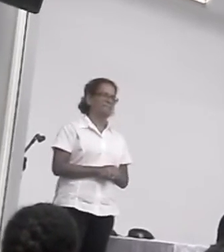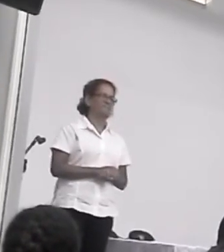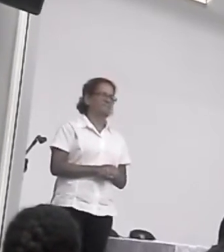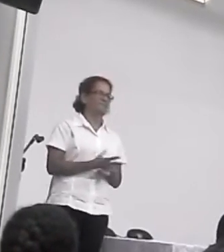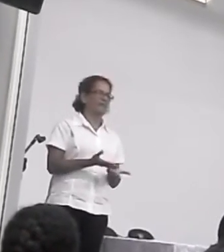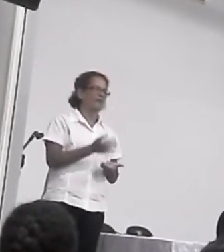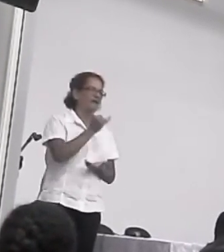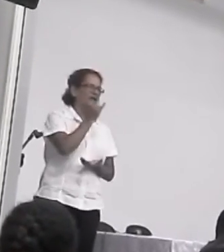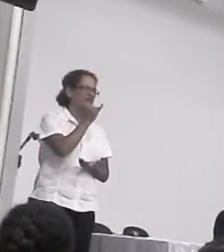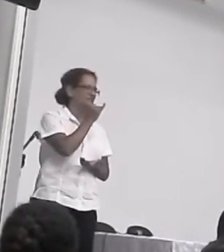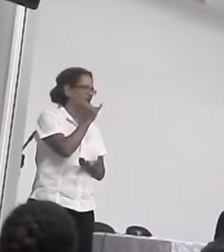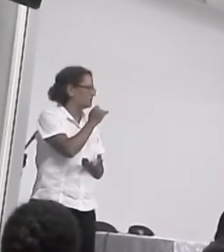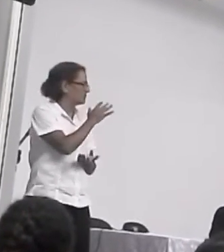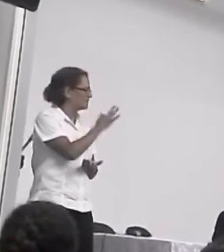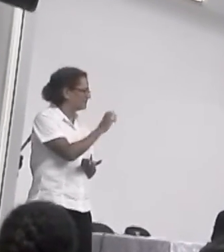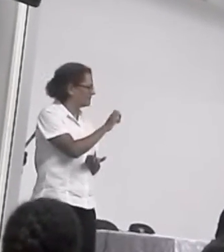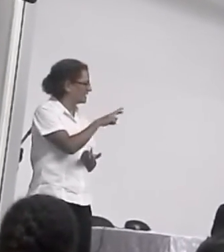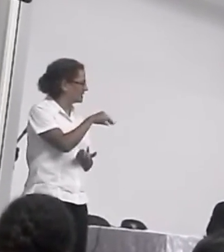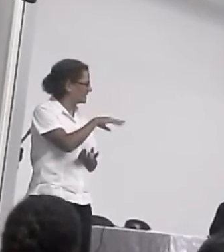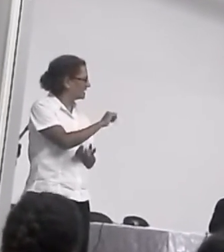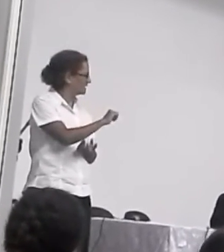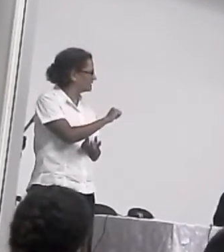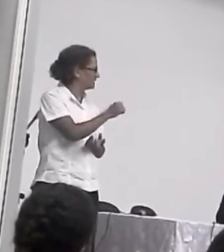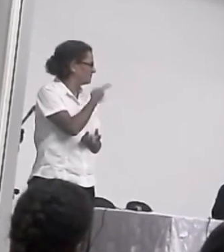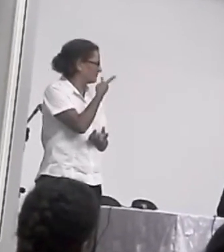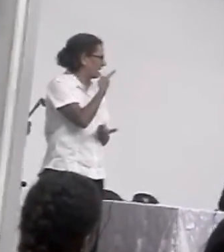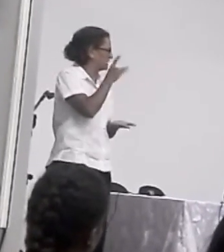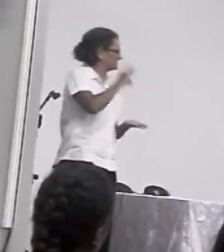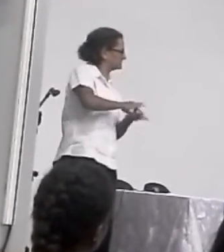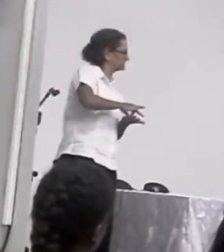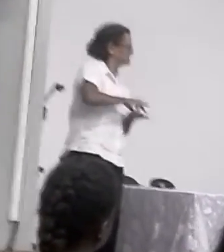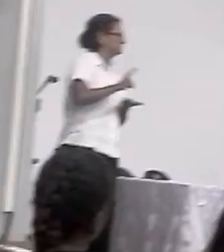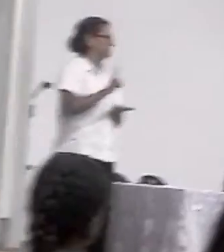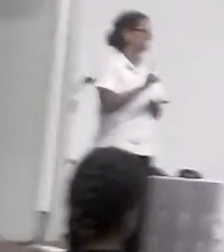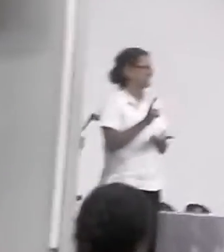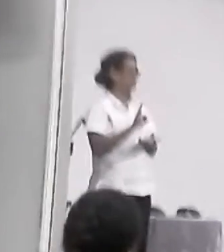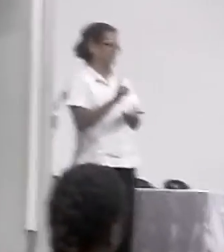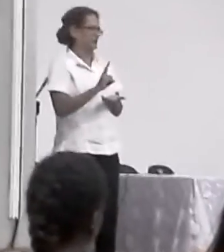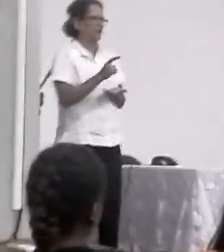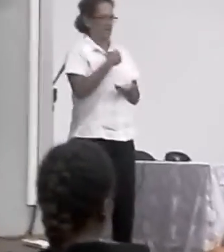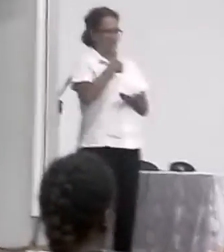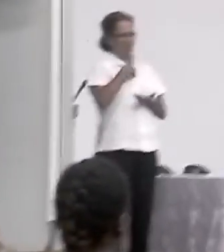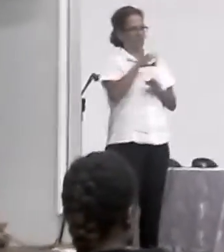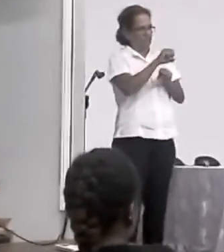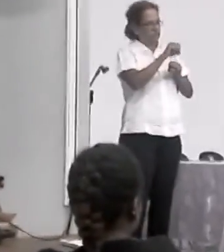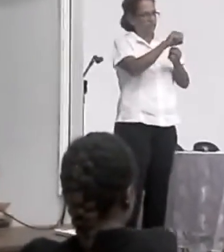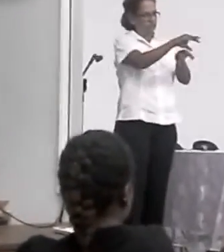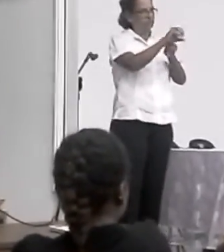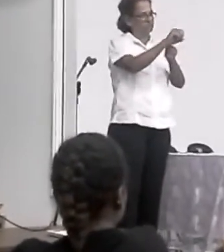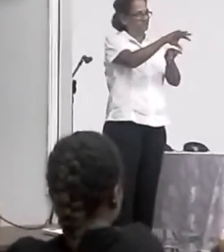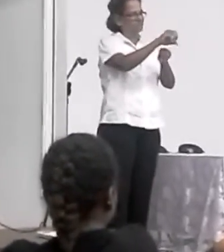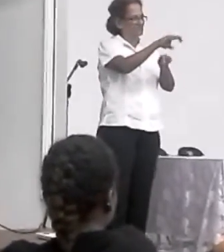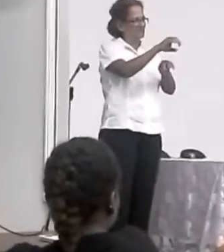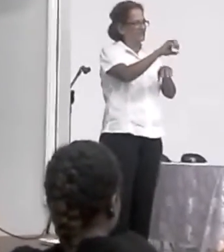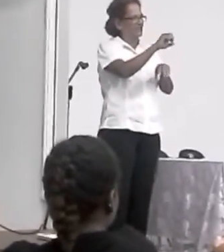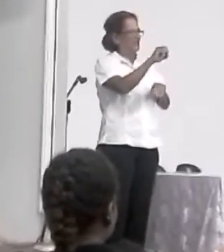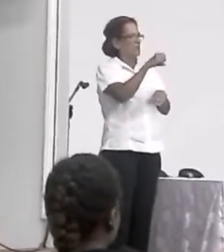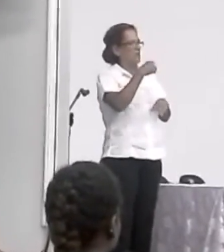Fernanda confirme, porque para mim tanto faz se os alunos meus estão